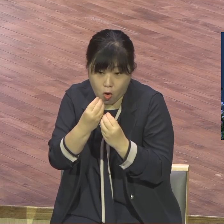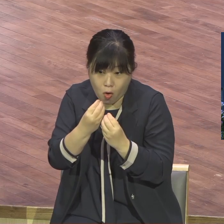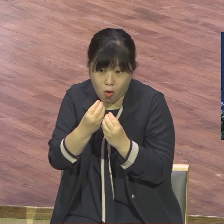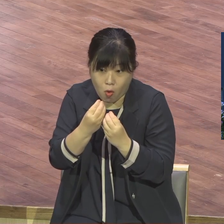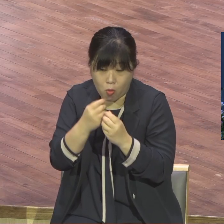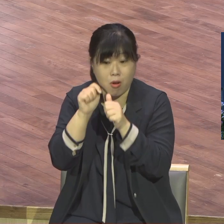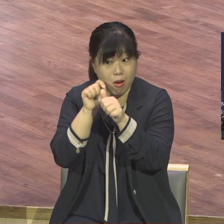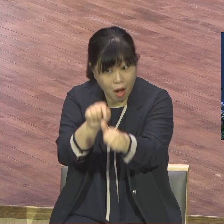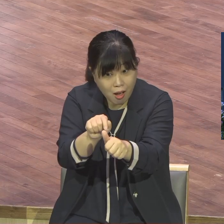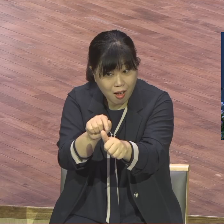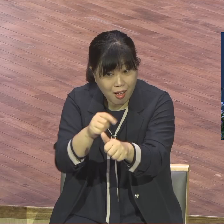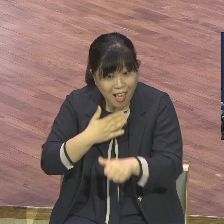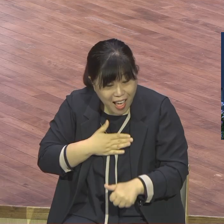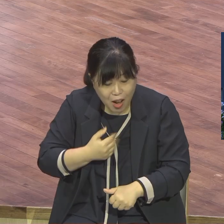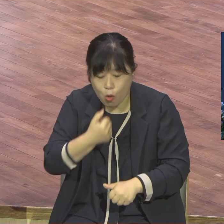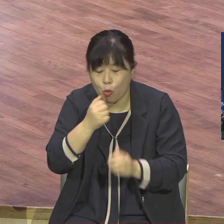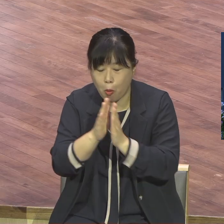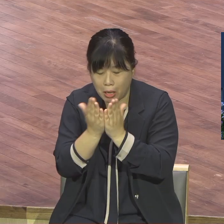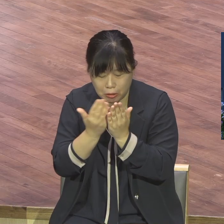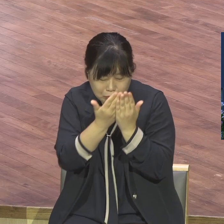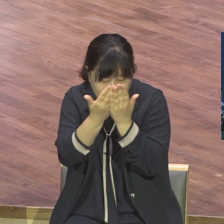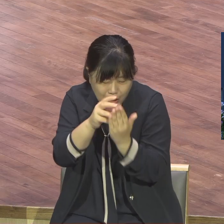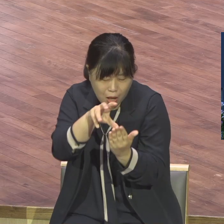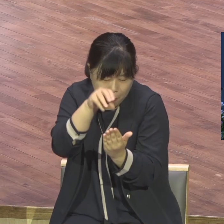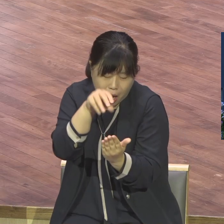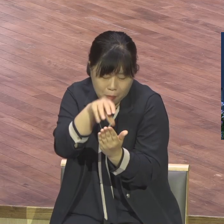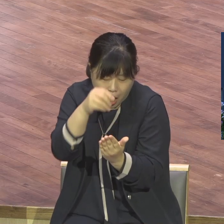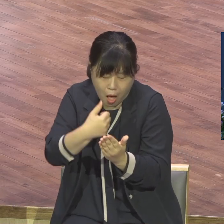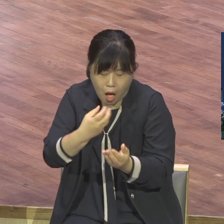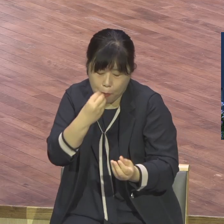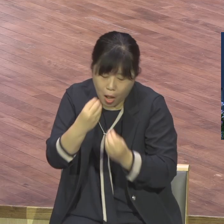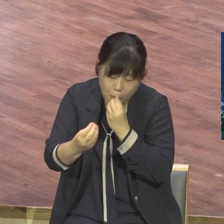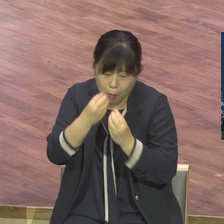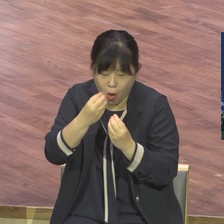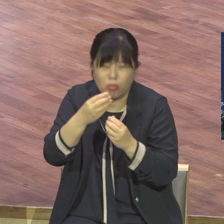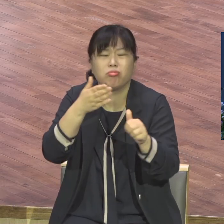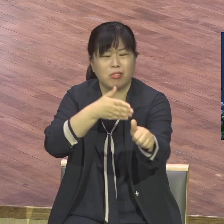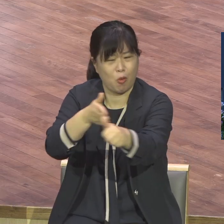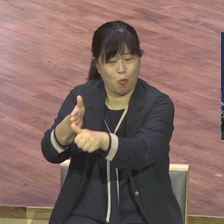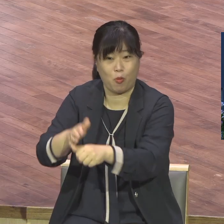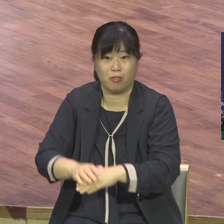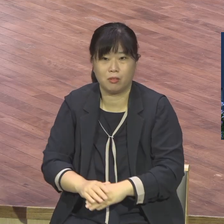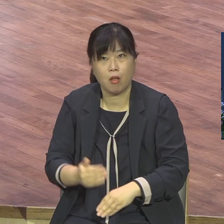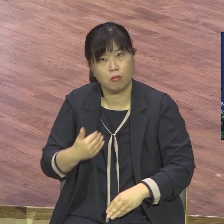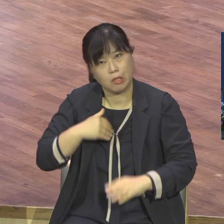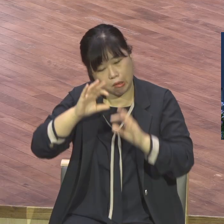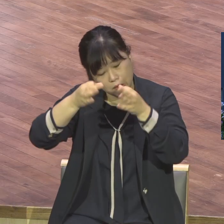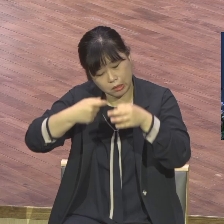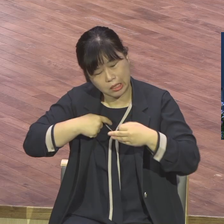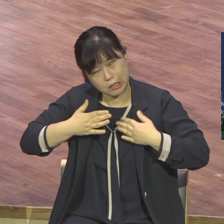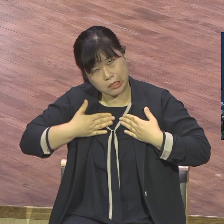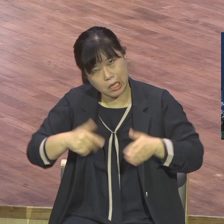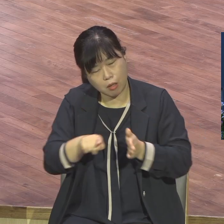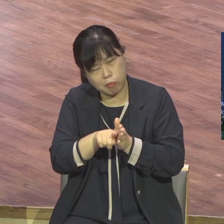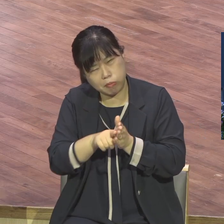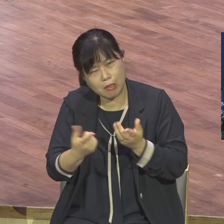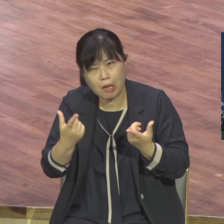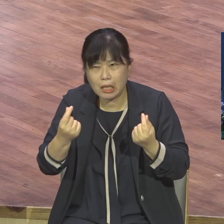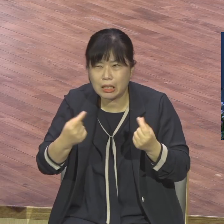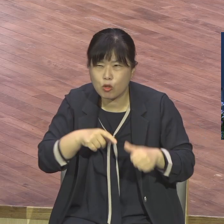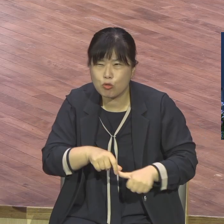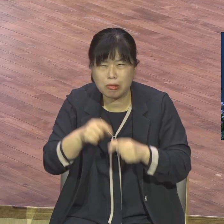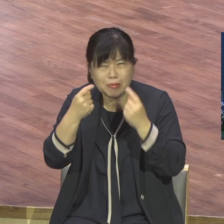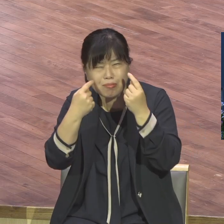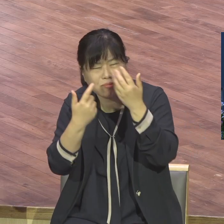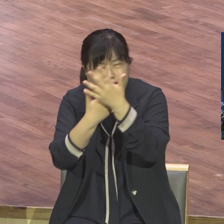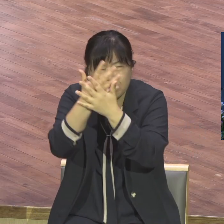로마서를 많이 먹으시 바랍니다. 내가 오늘 헷갈린다, 믿음이 약해진 것 같다, 힘이 빠졌다, 구원의 확신이